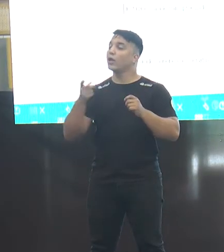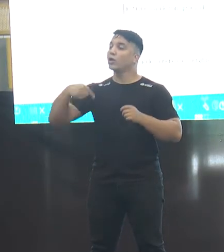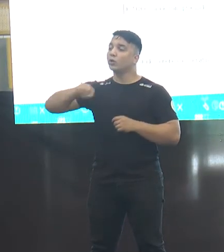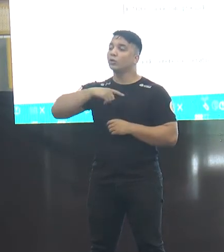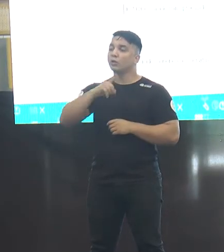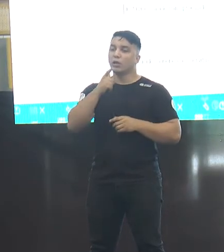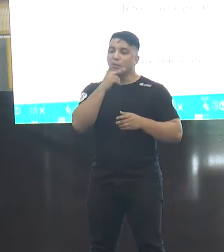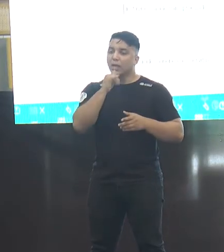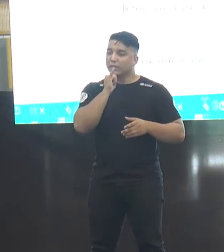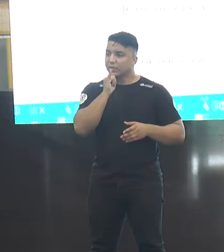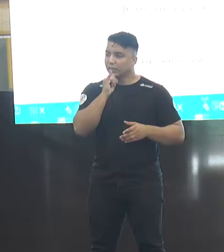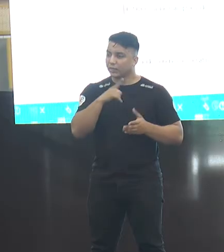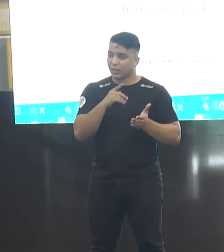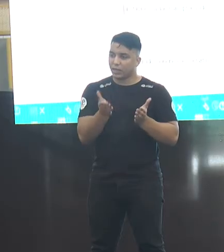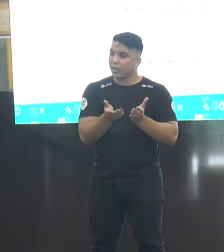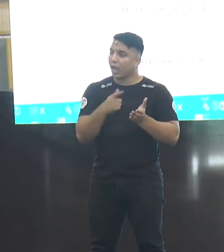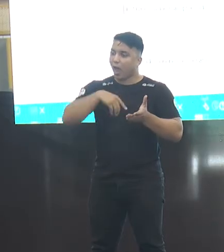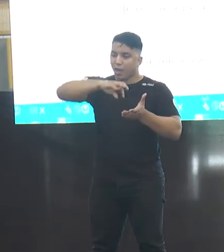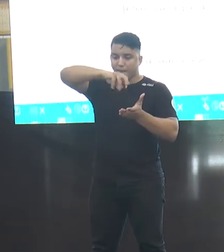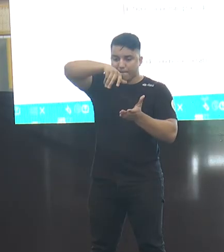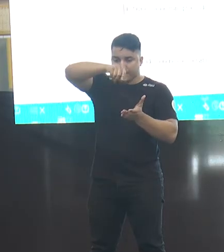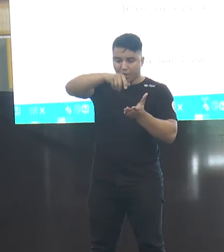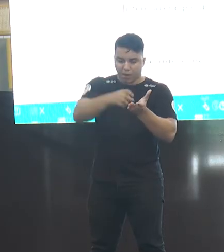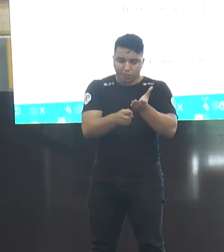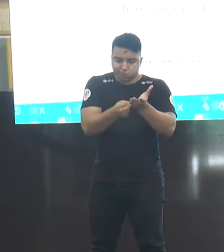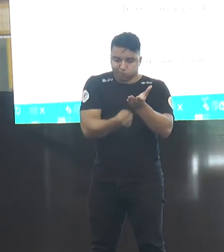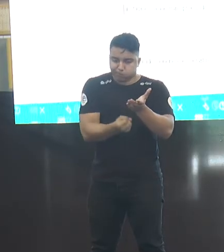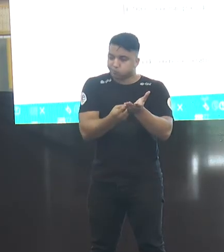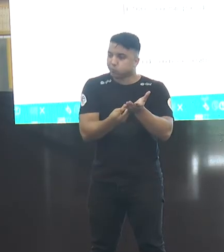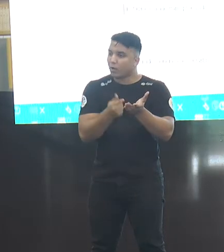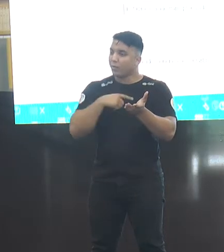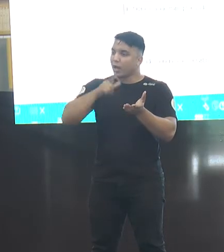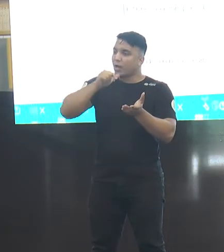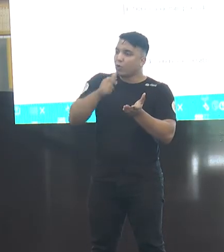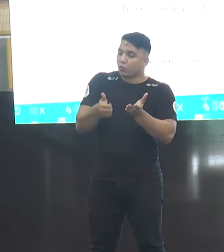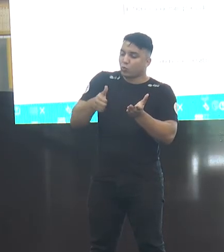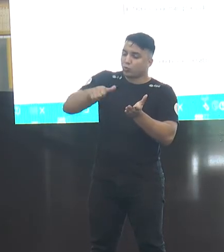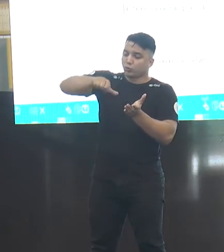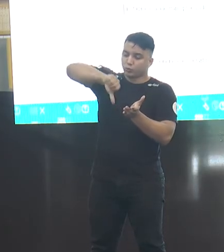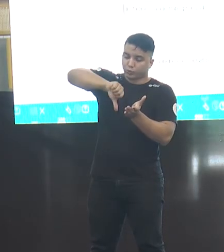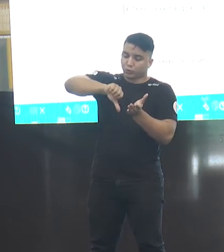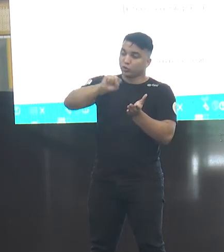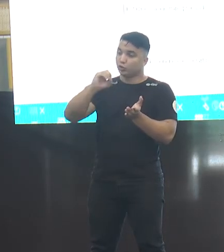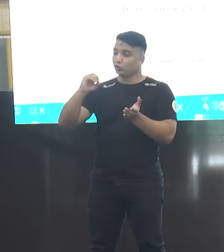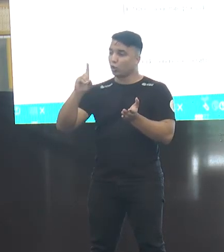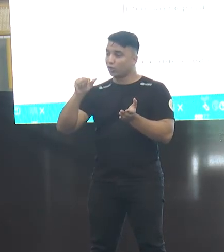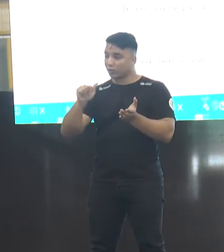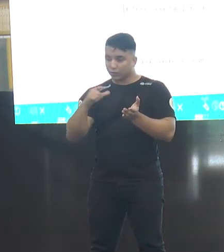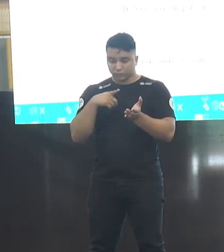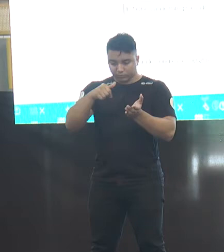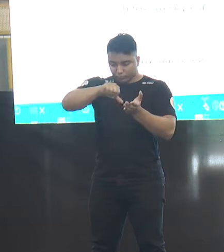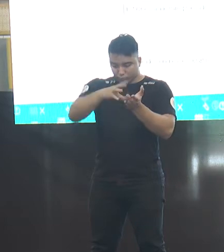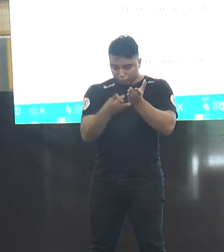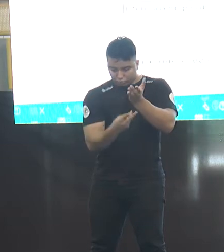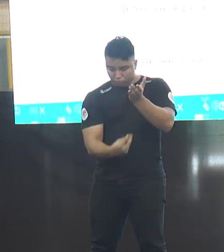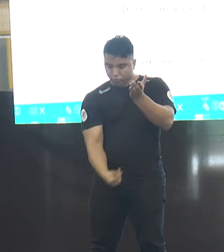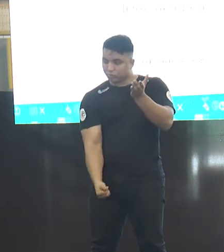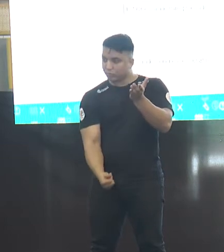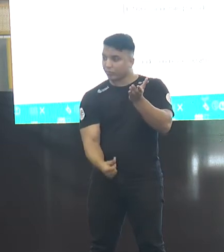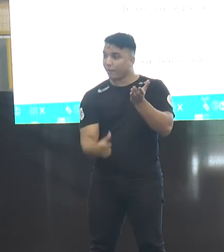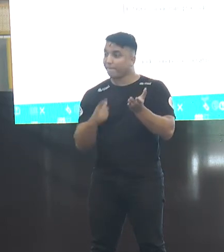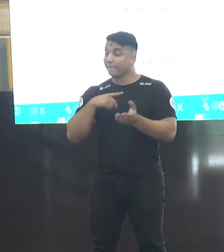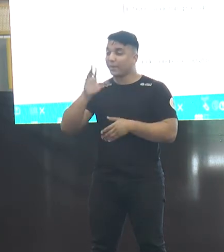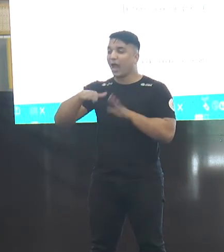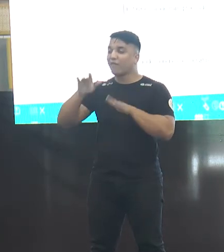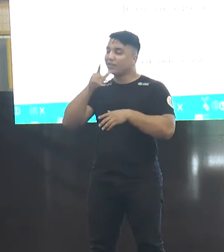para desentupir pia, privada. Às vezes acontecem uns incidentes na privada, dá